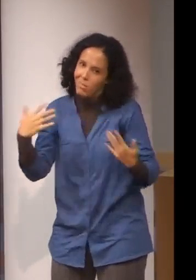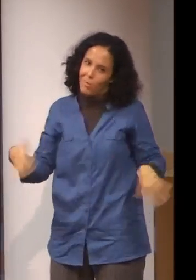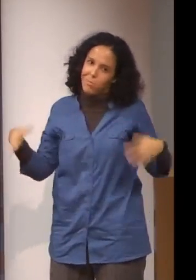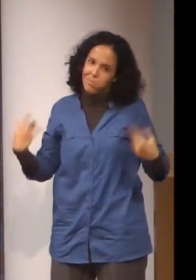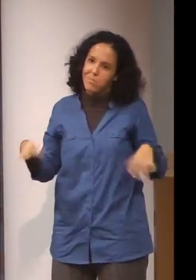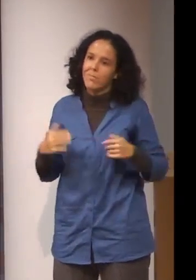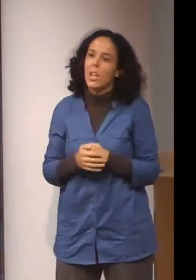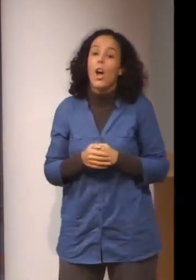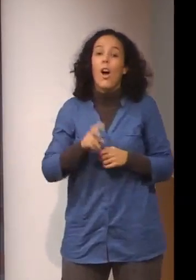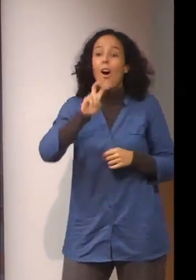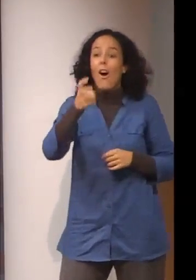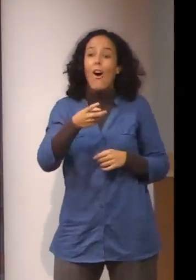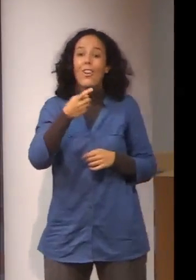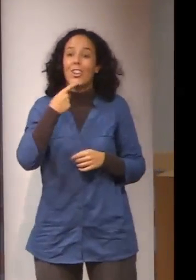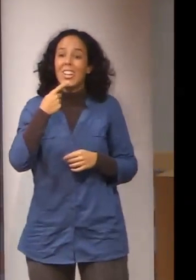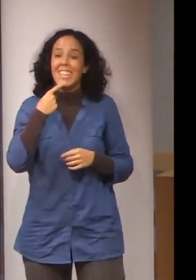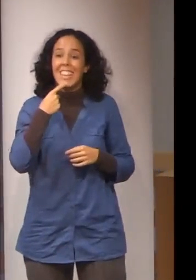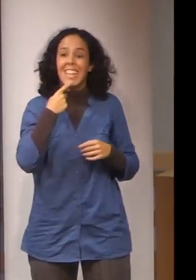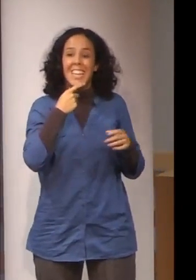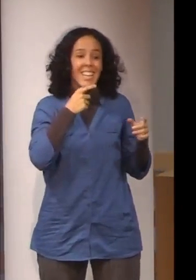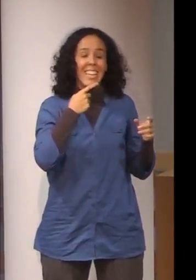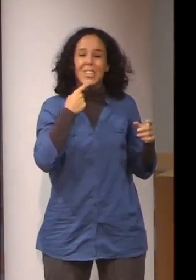sus estructuras.